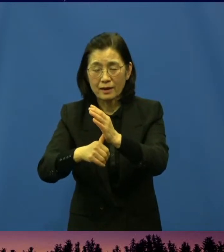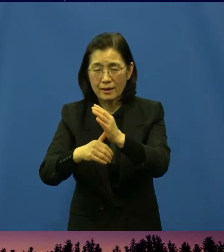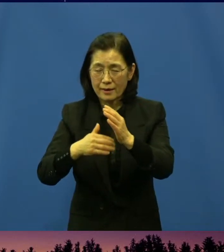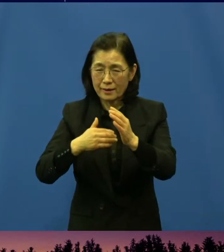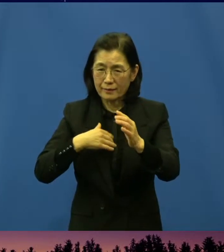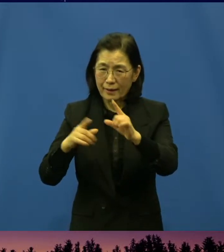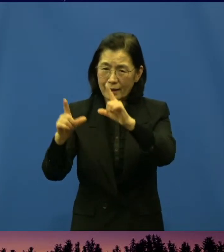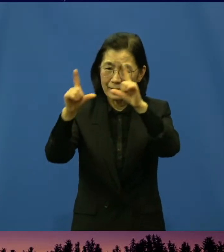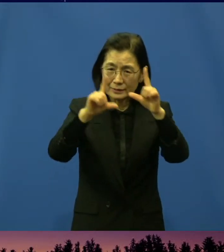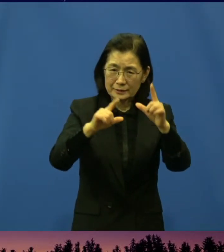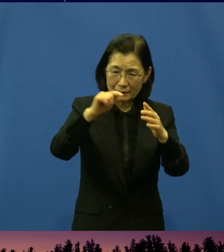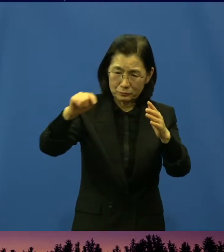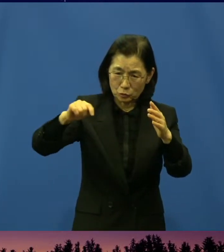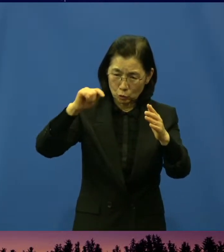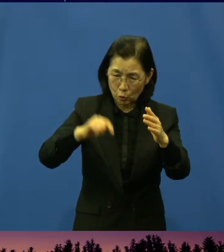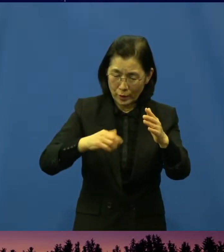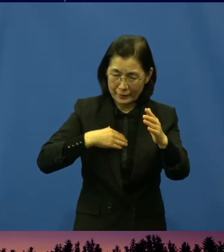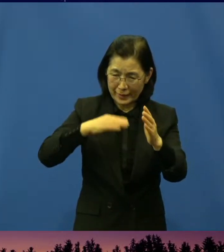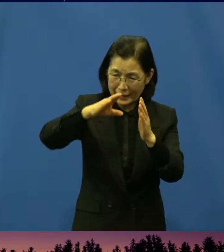거죠.